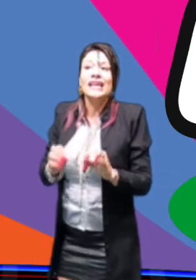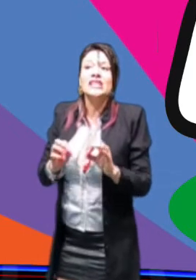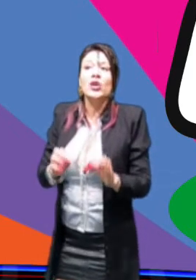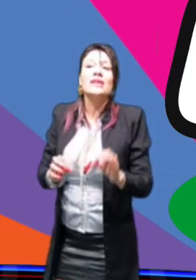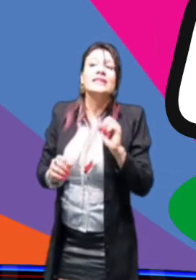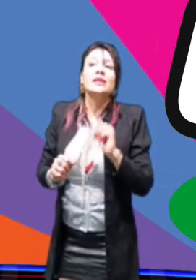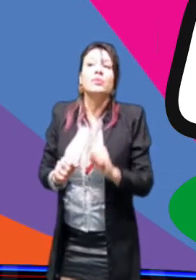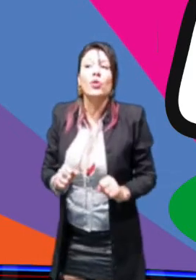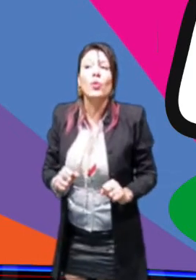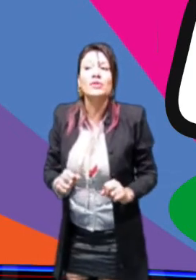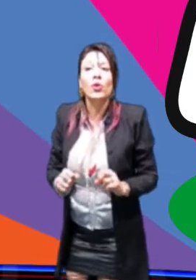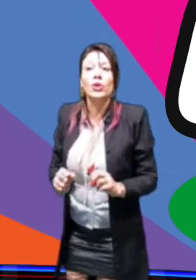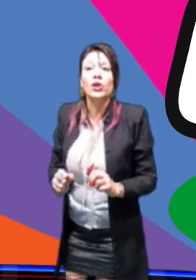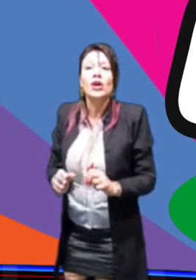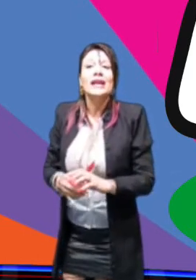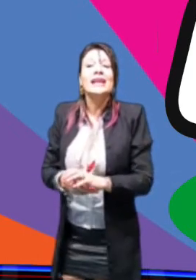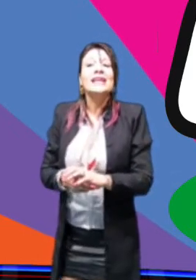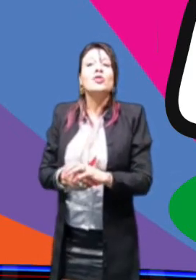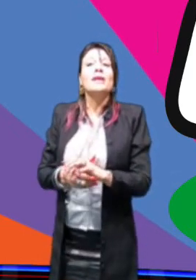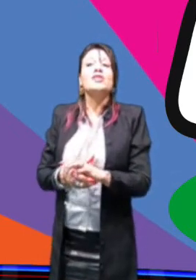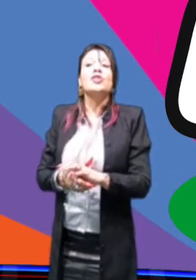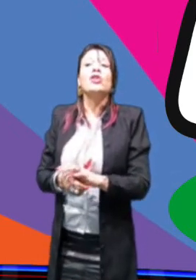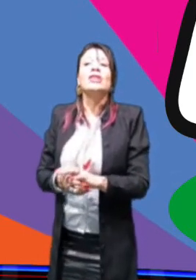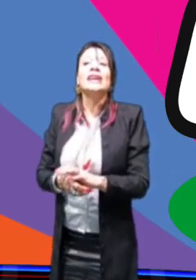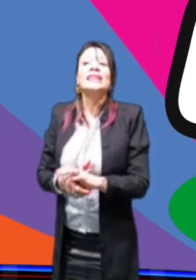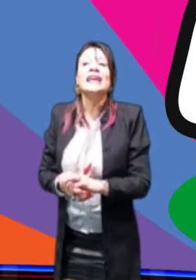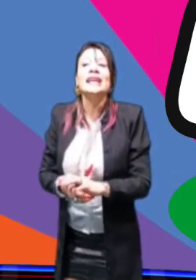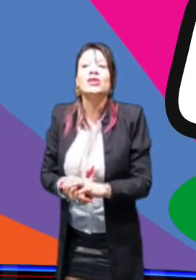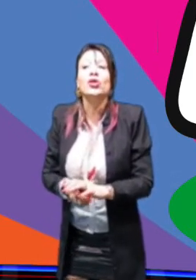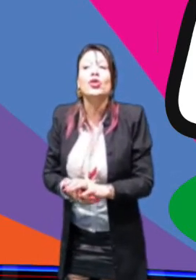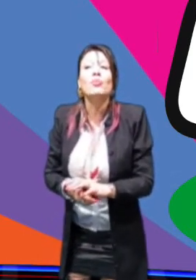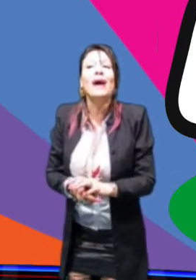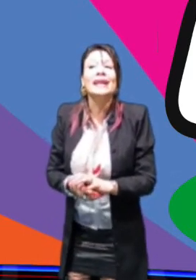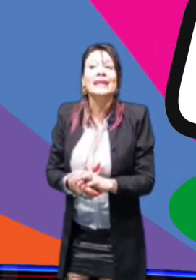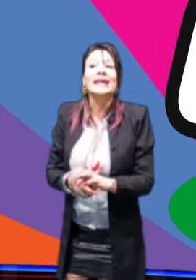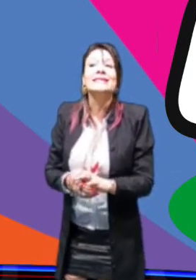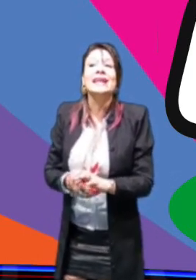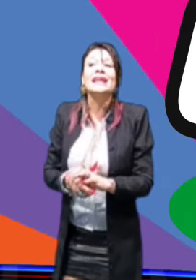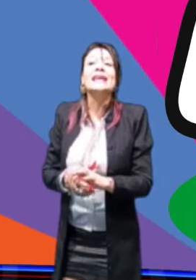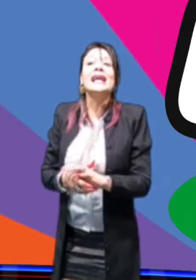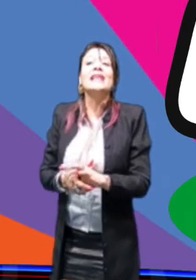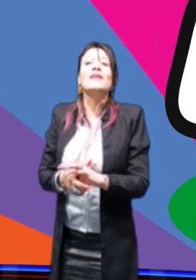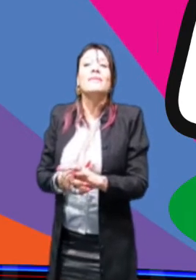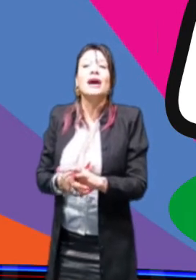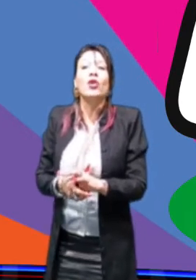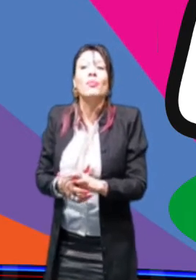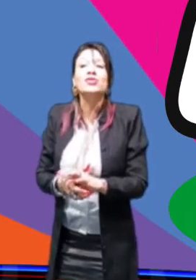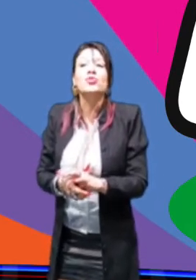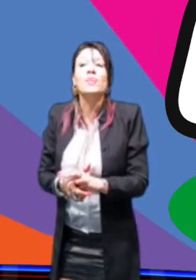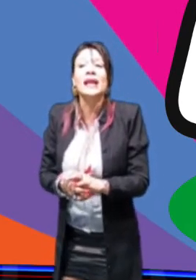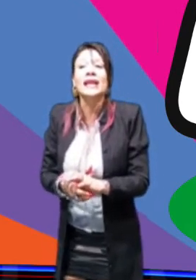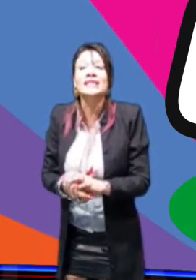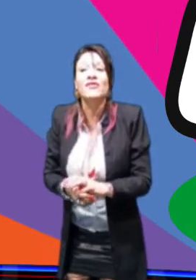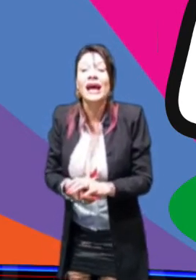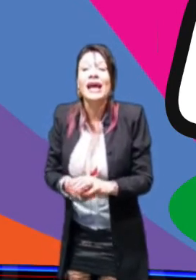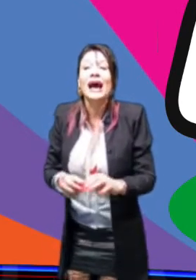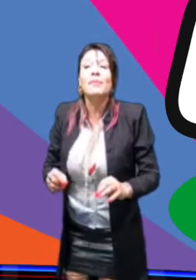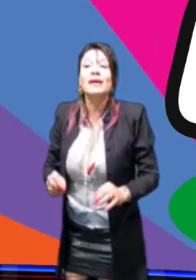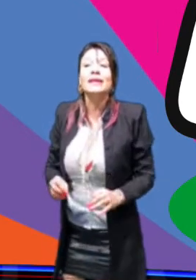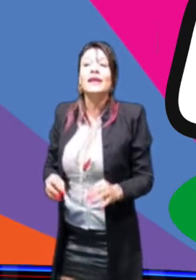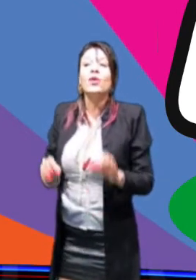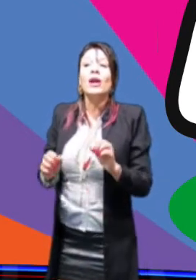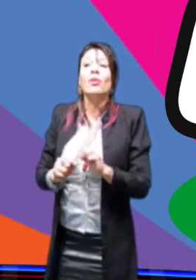llegó al 7.4 en julio, las operaciones con tarjeta de crédito no paran de crecer y cada vez más complejas. compra superan la cifra a